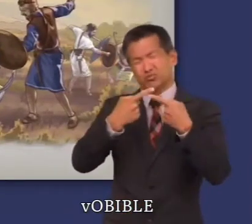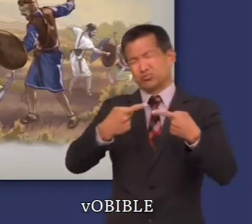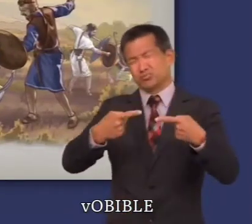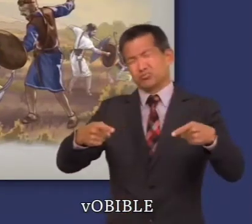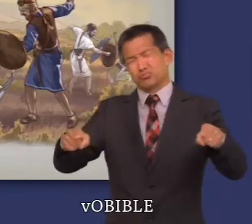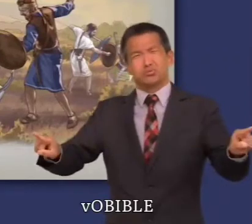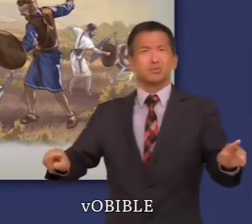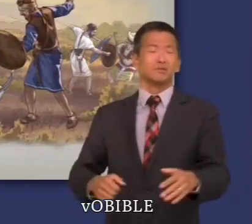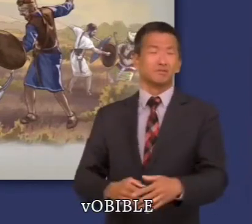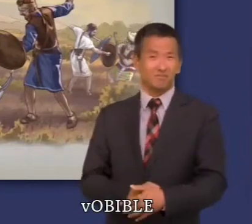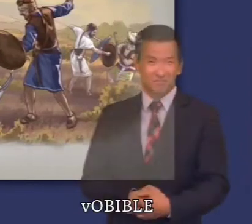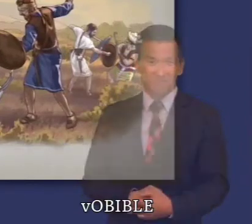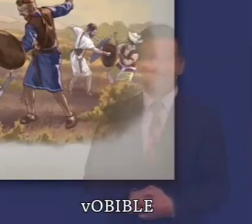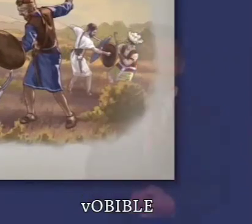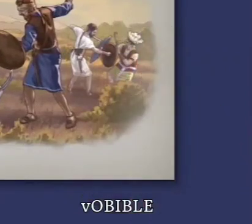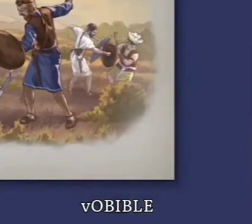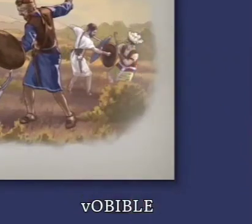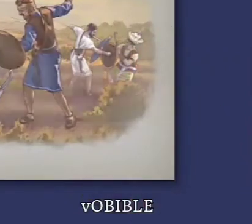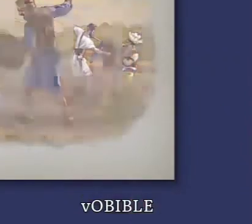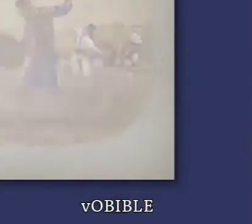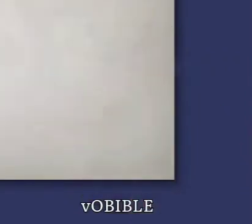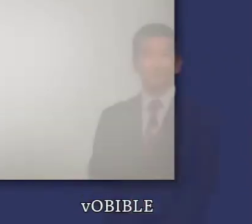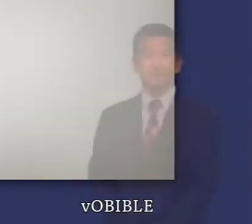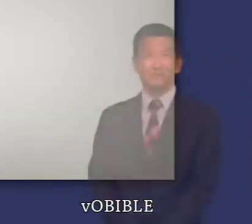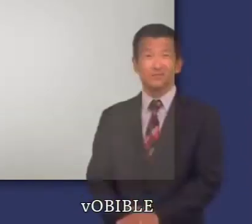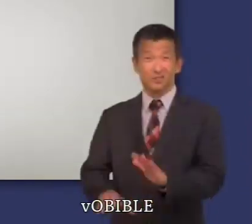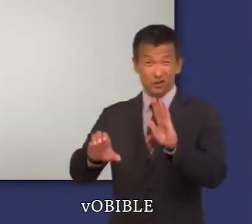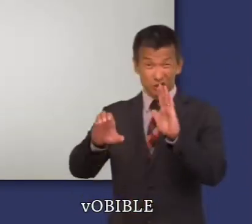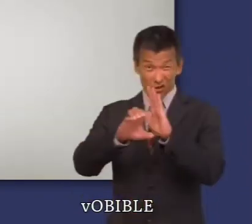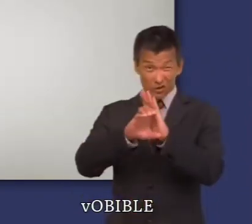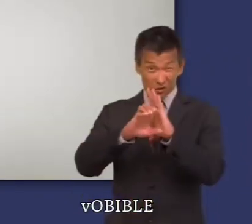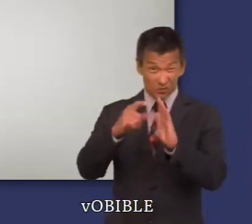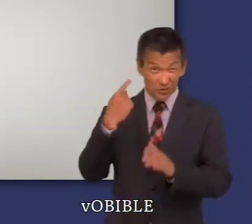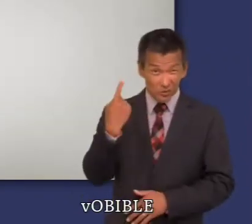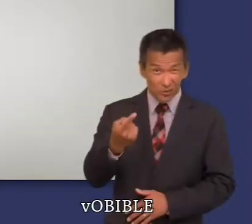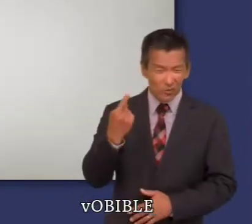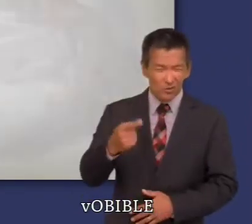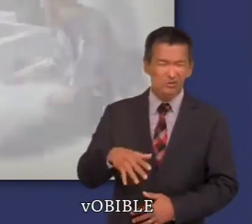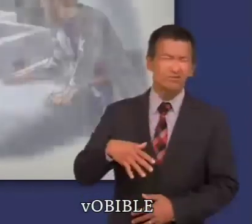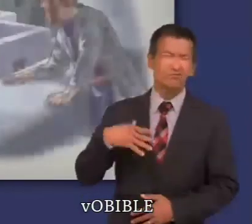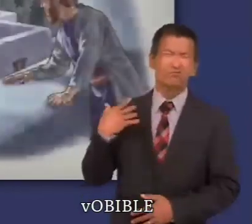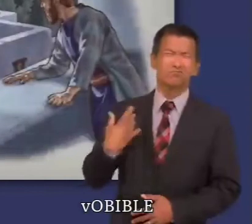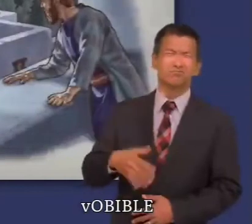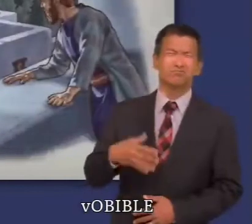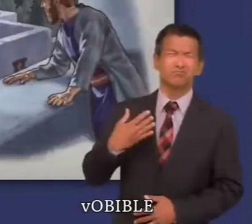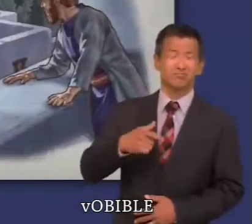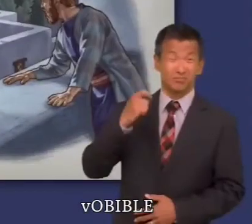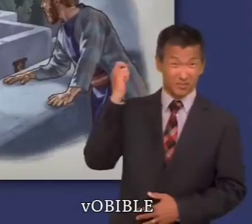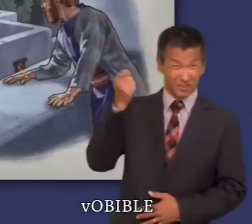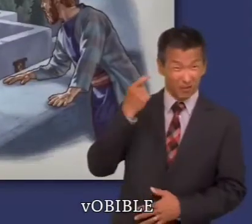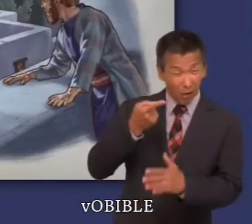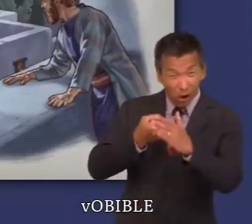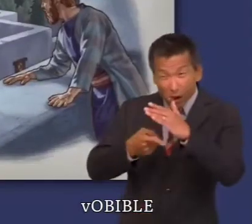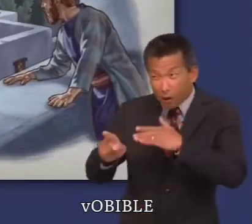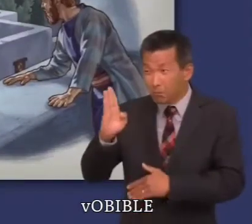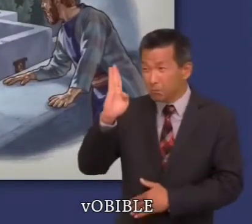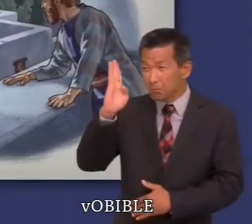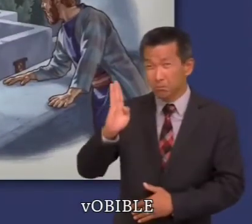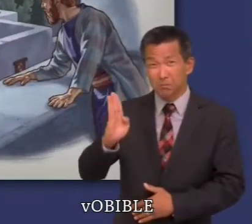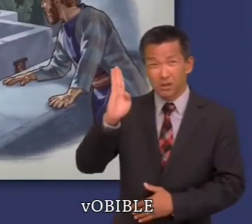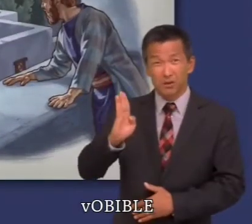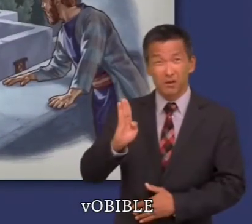Dans le chapitre 6, David fait amener l'Arche de l'Alliance à Jérusalem. Dans le chapitre 7,